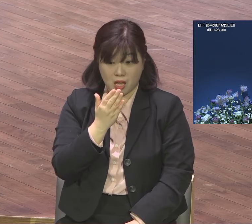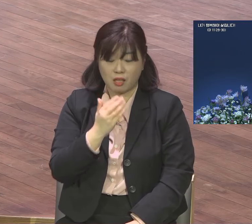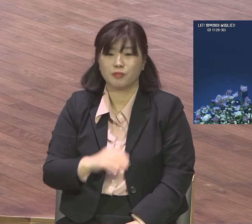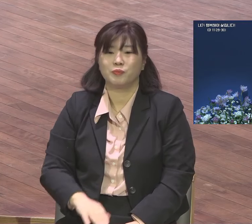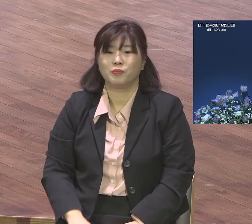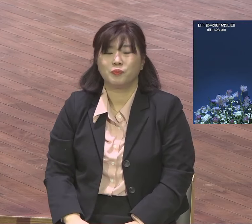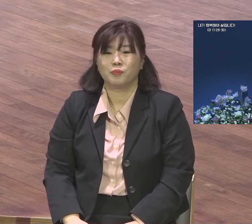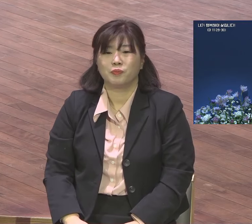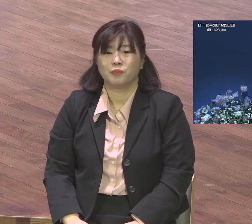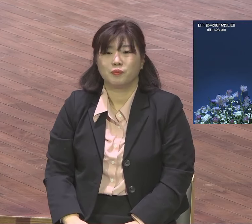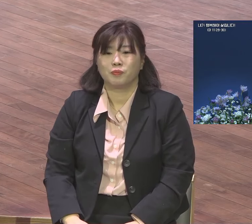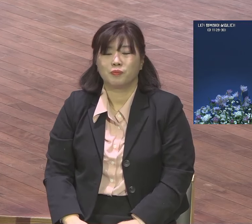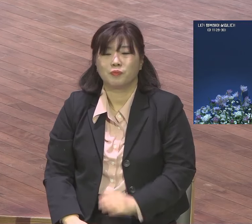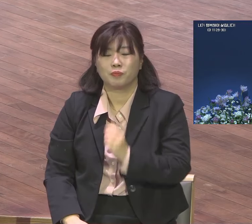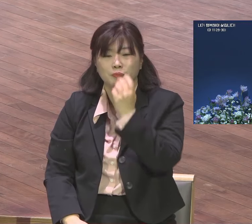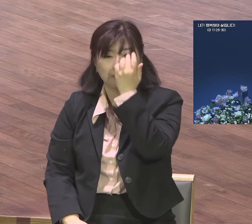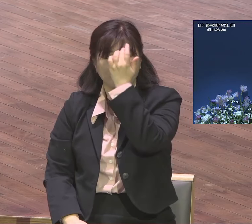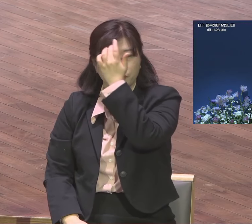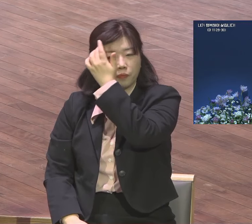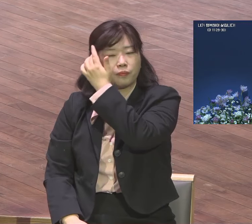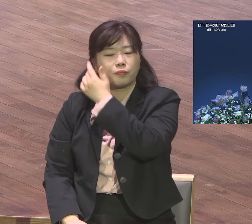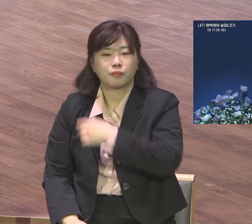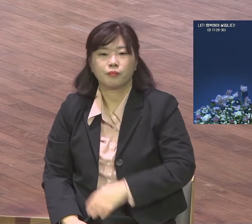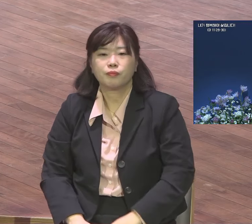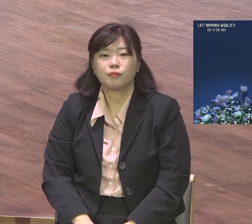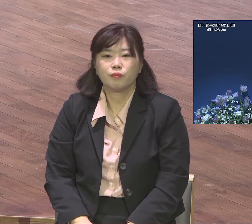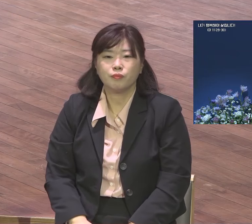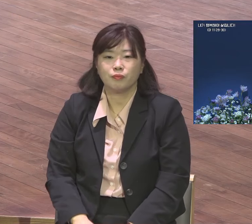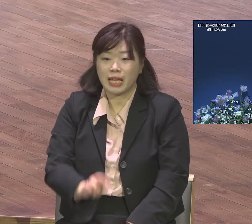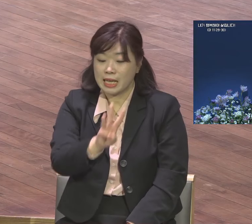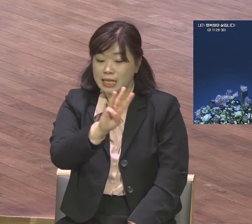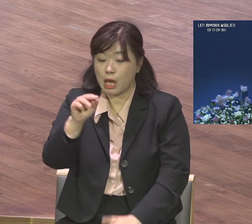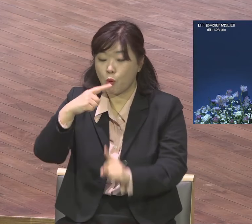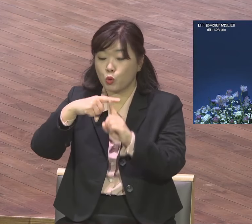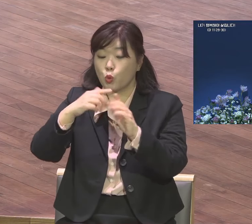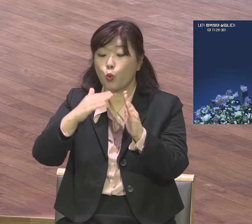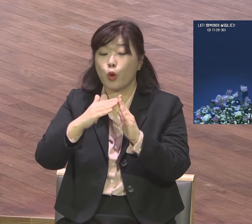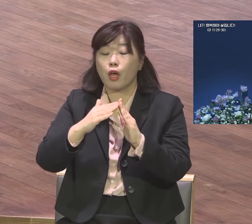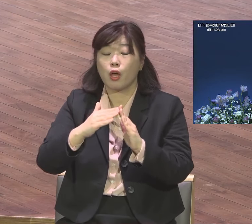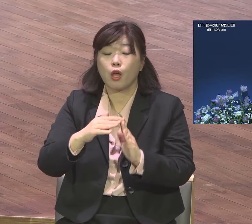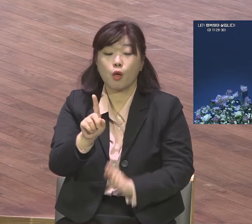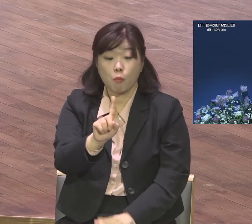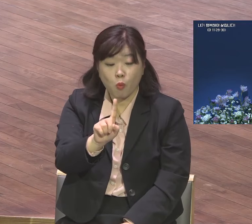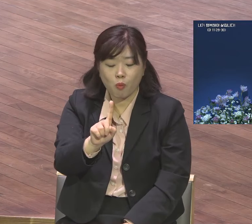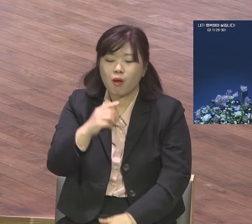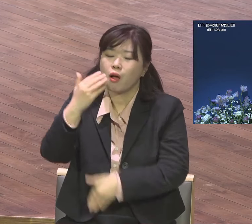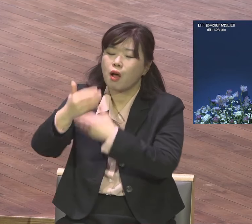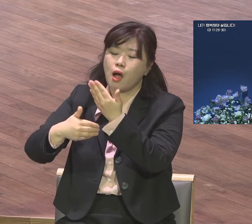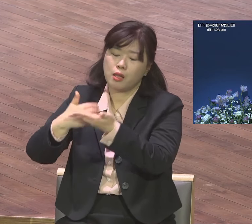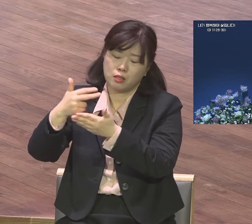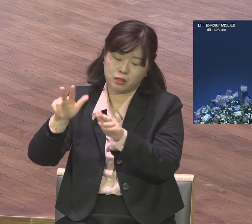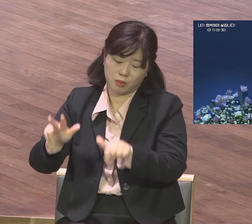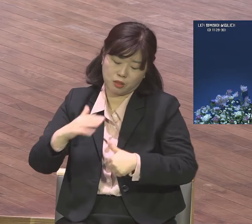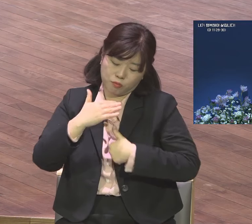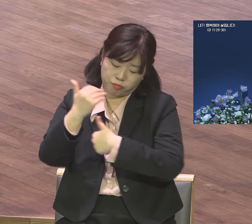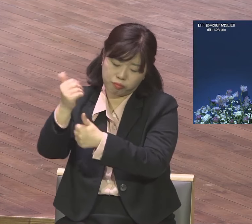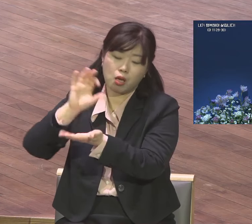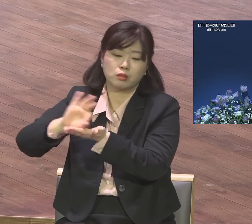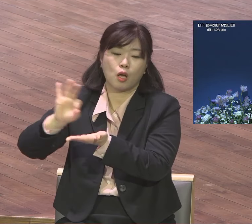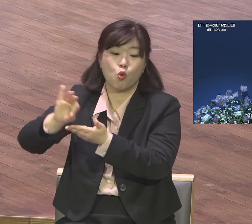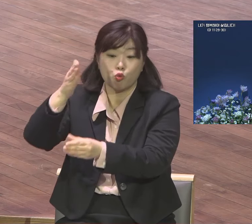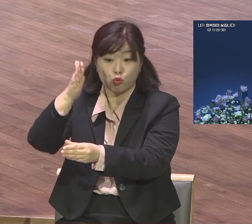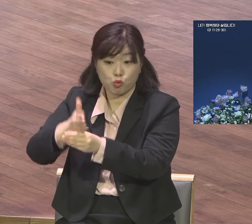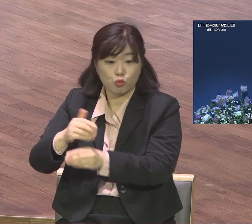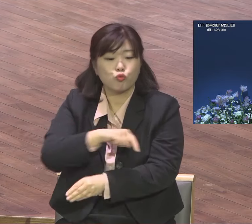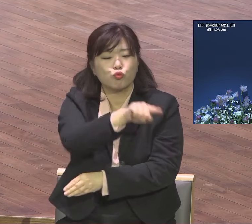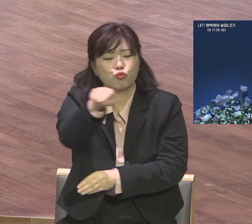하나님께서 시대적으로 사용하시는 예원 공동체로 불러주신 분명한 이유가 있기 때문입니다.